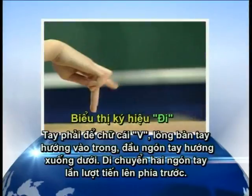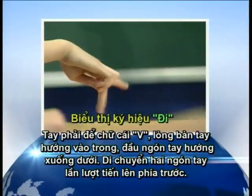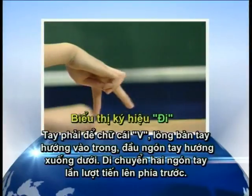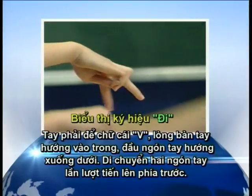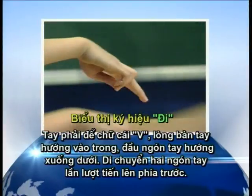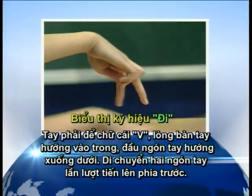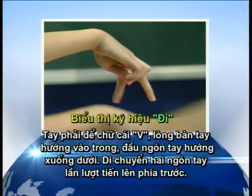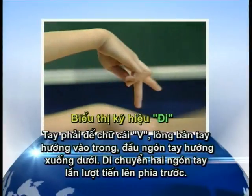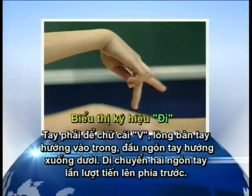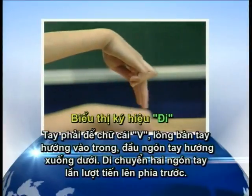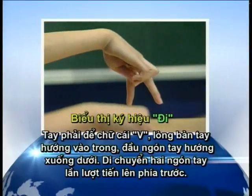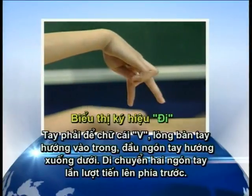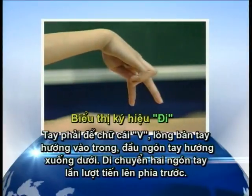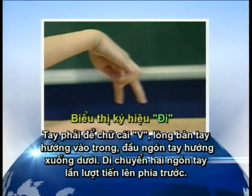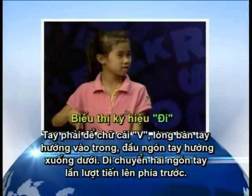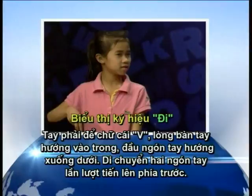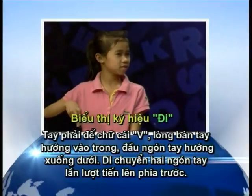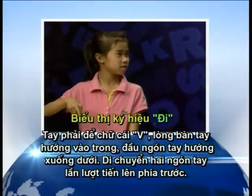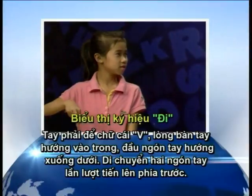Di chuyển hai ngón tay lần lượt tiến lên phía trước